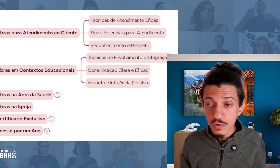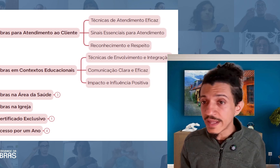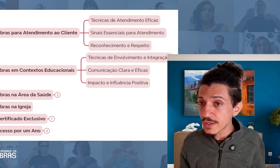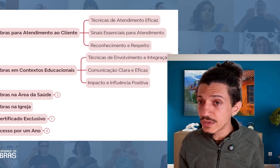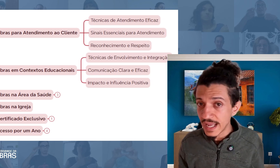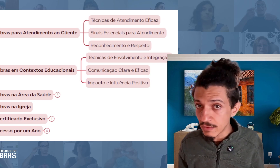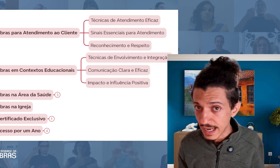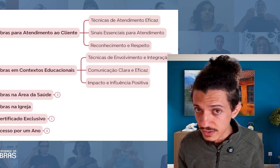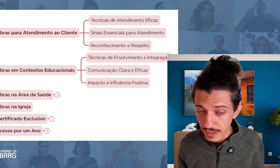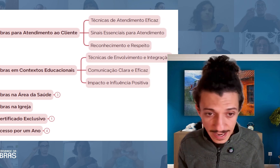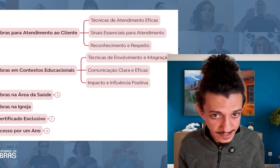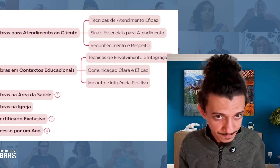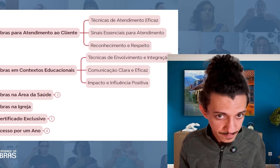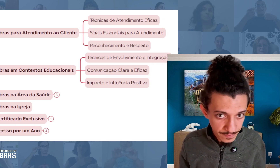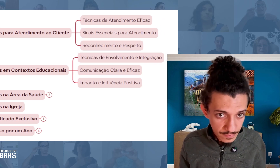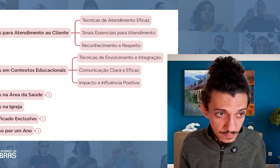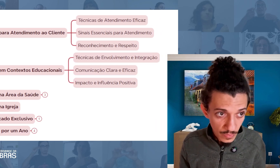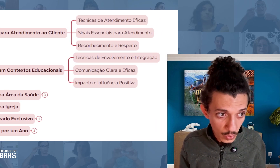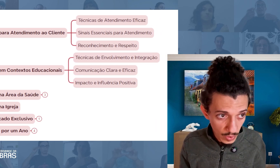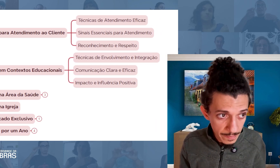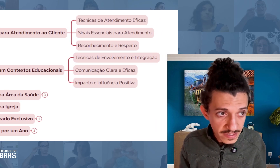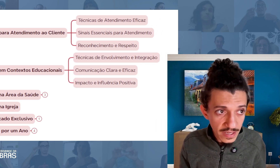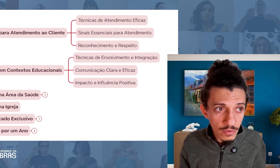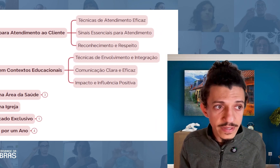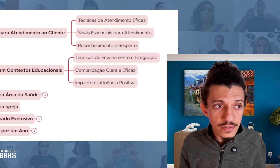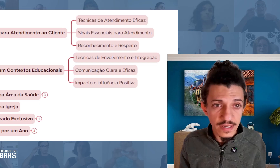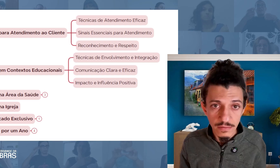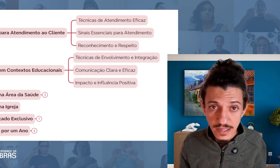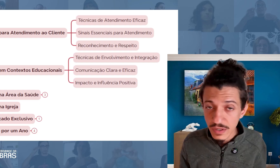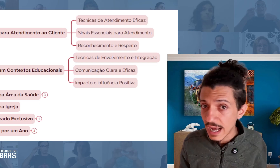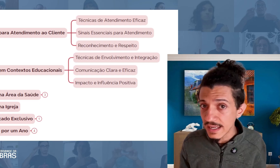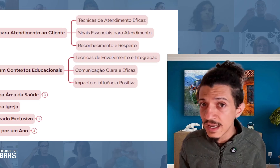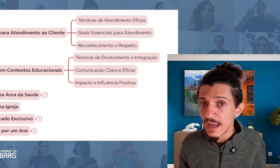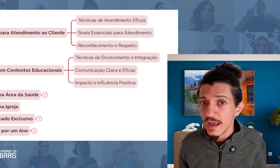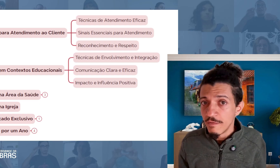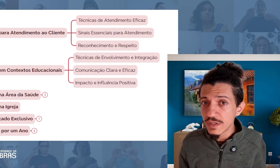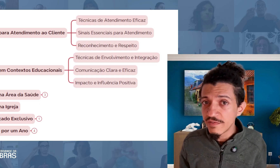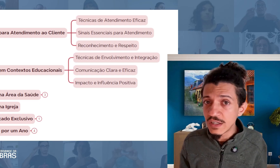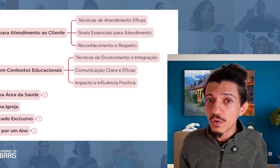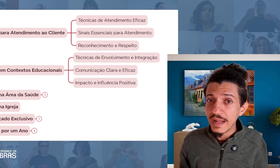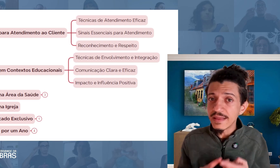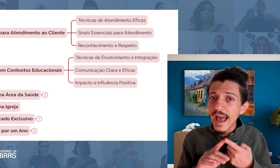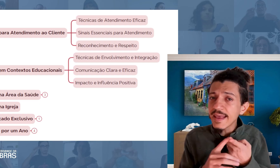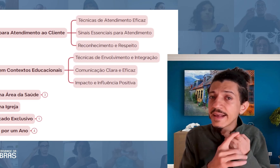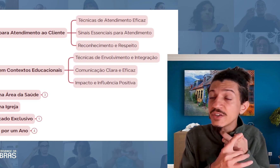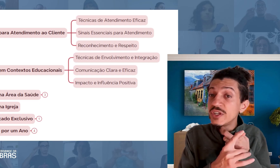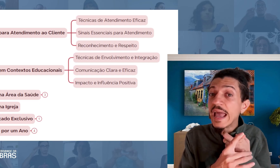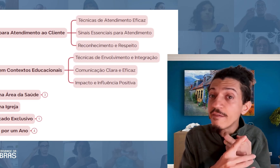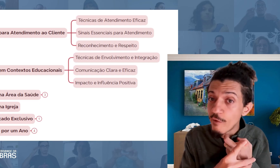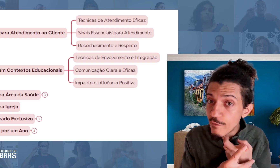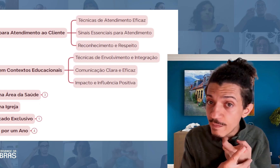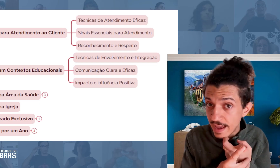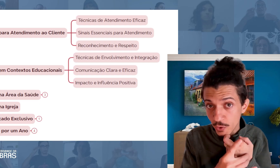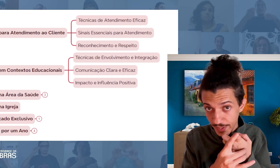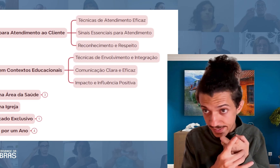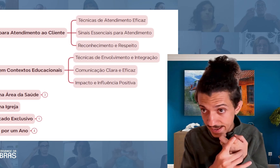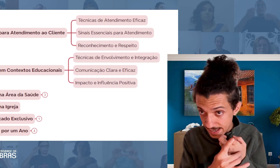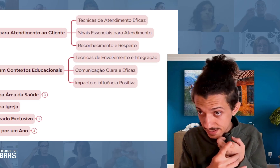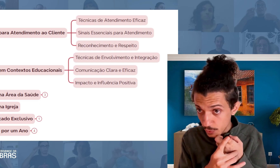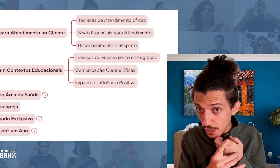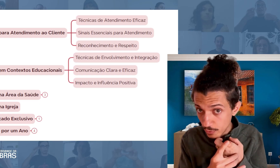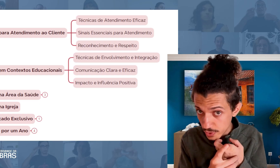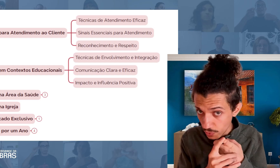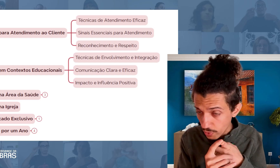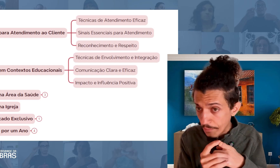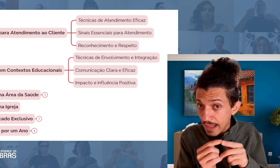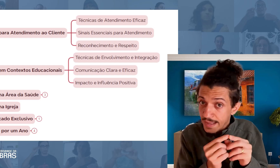em Contextos Educacionais. No Libras em Contextos Educacionais, você vai descobrir técnicas de envolvimento e integração